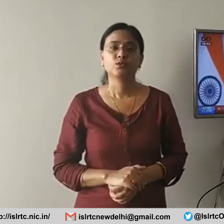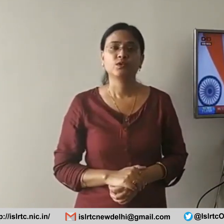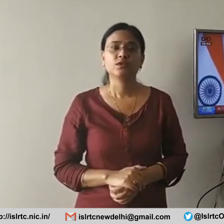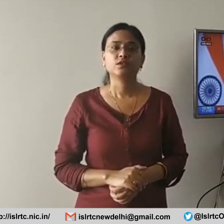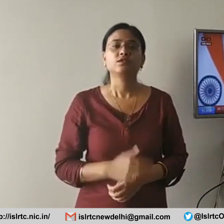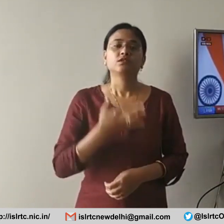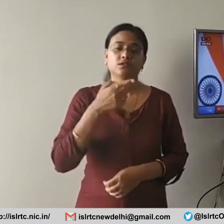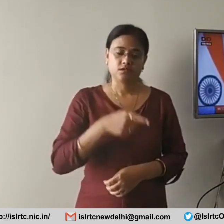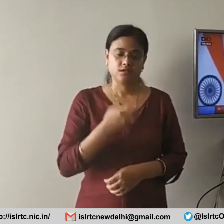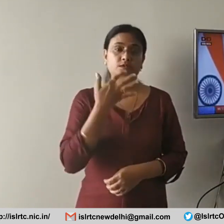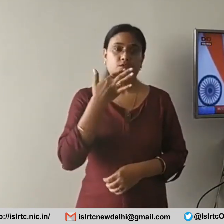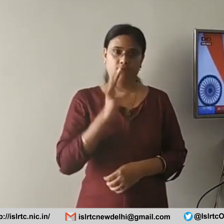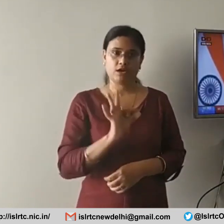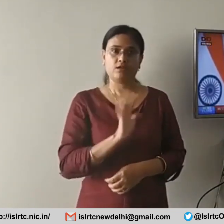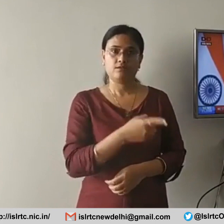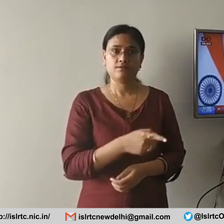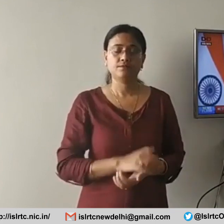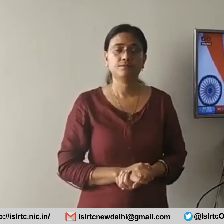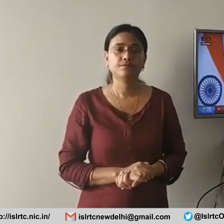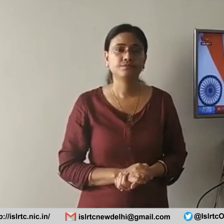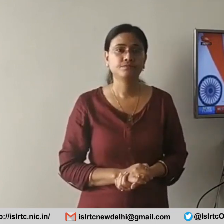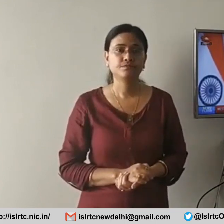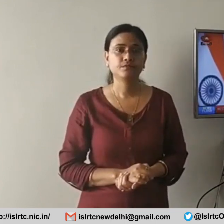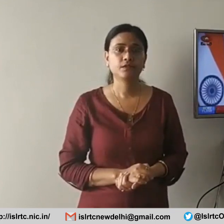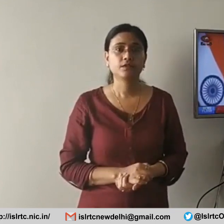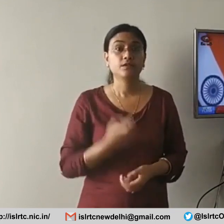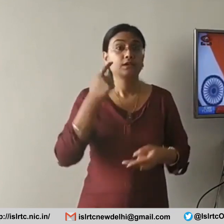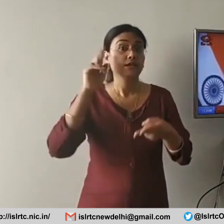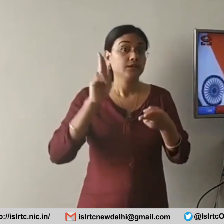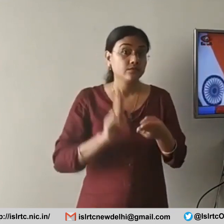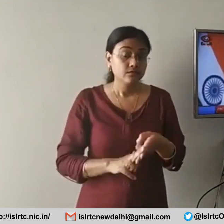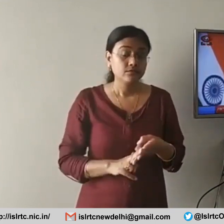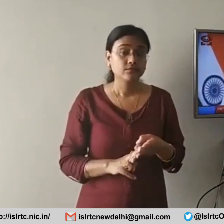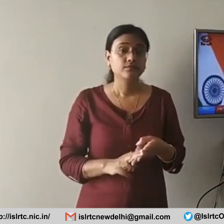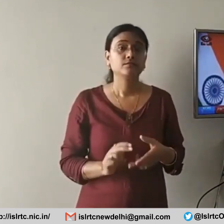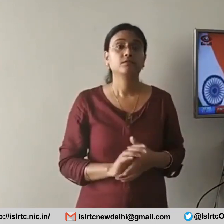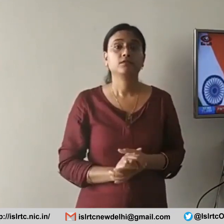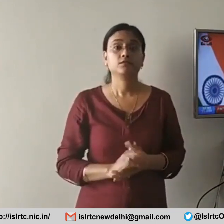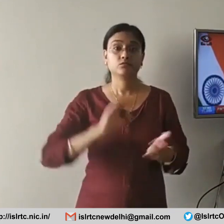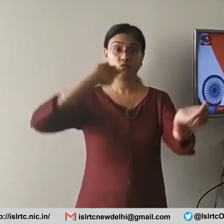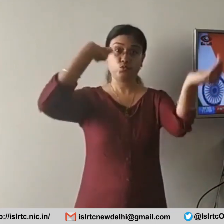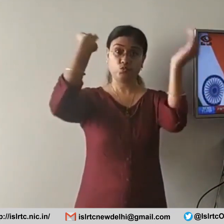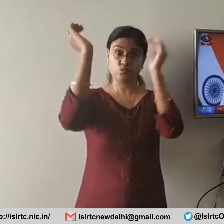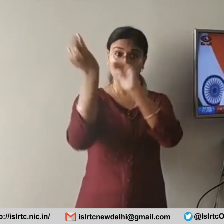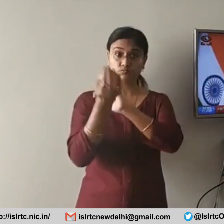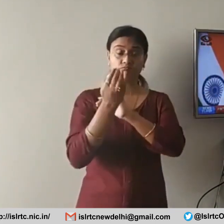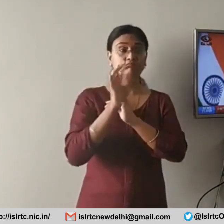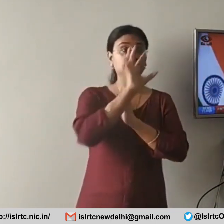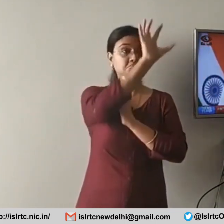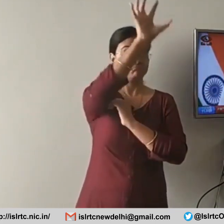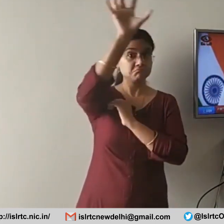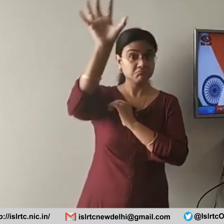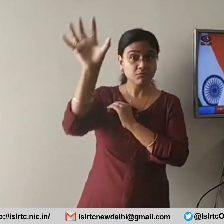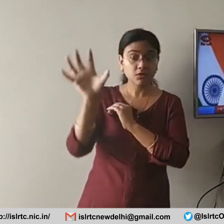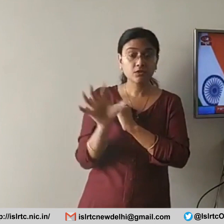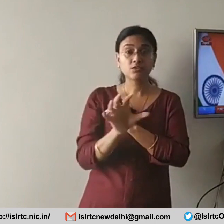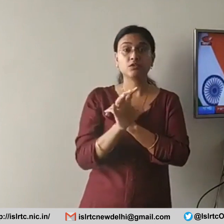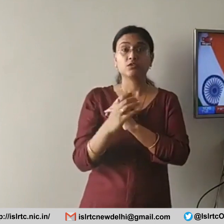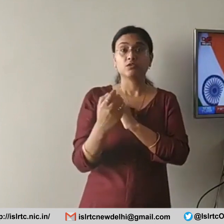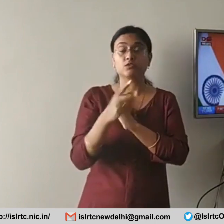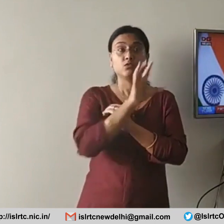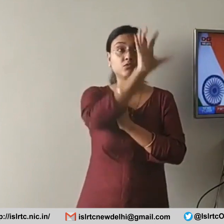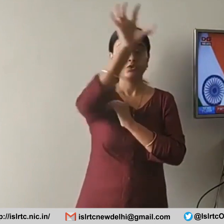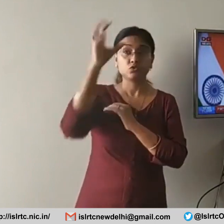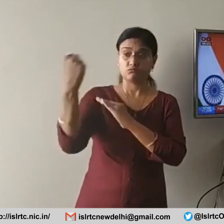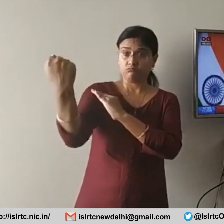ये भी एक सच्चाई है कि अगर दुनिया के बड़े बड़े सामर्थ्यवान